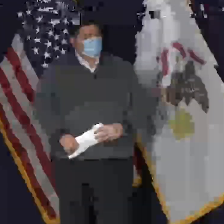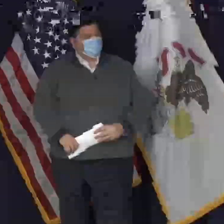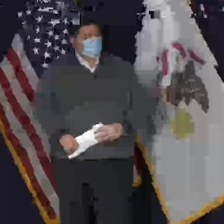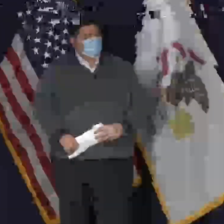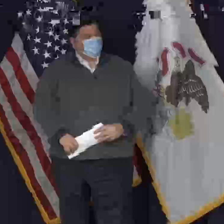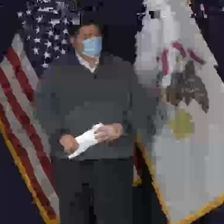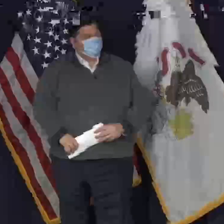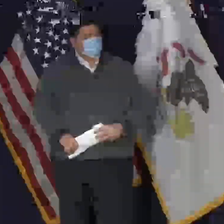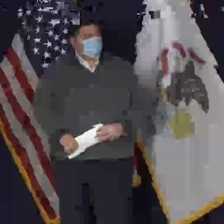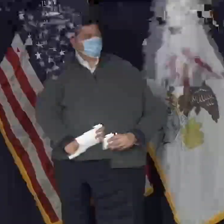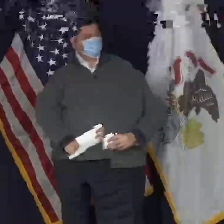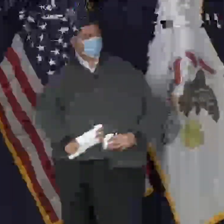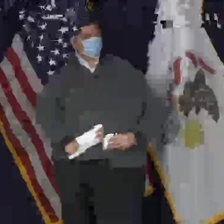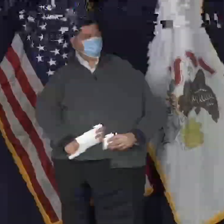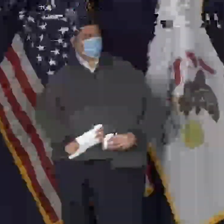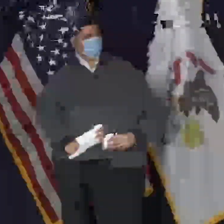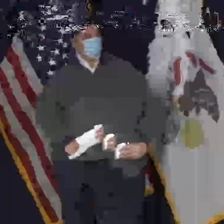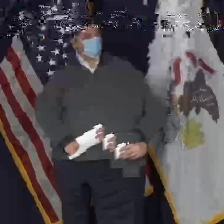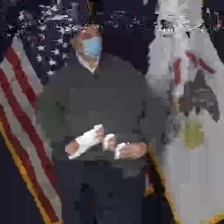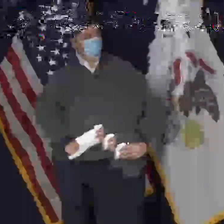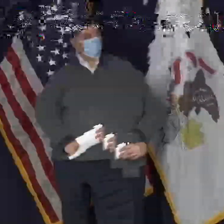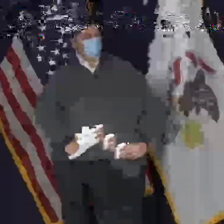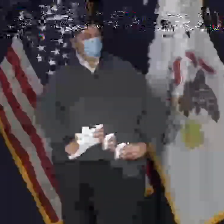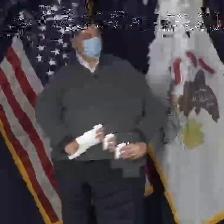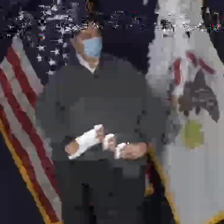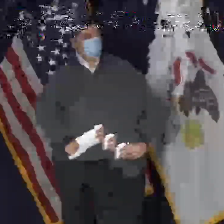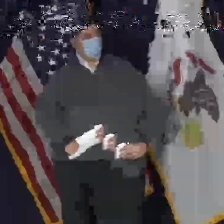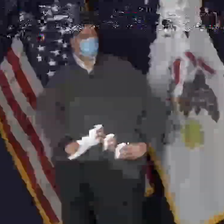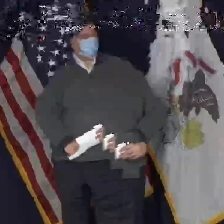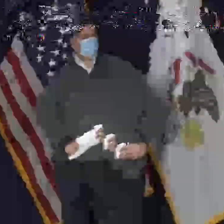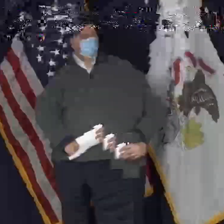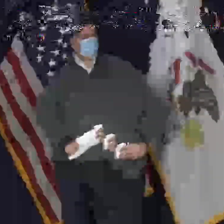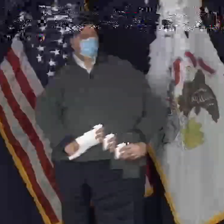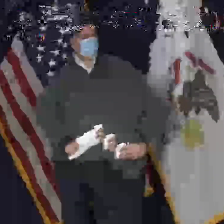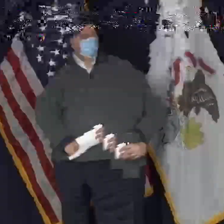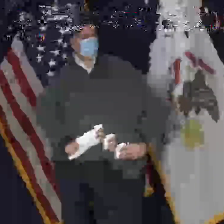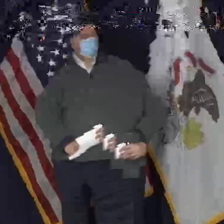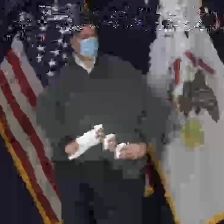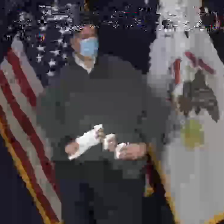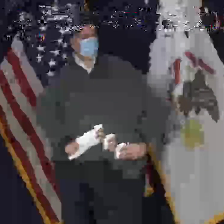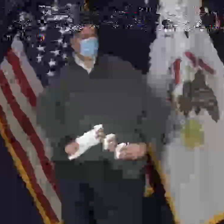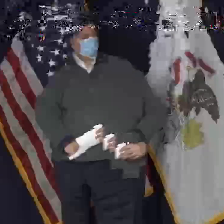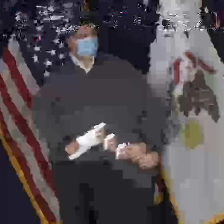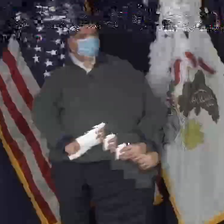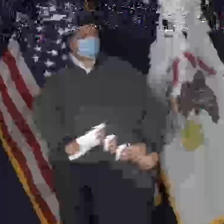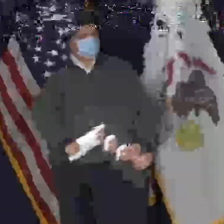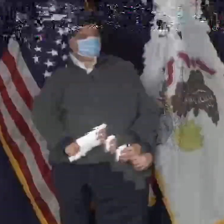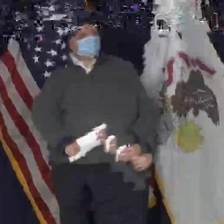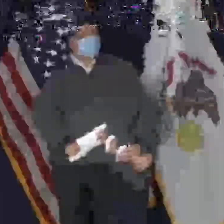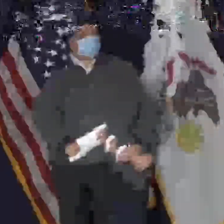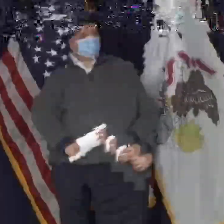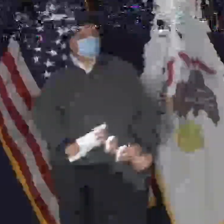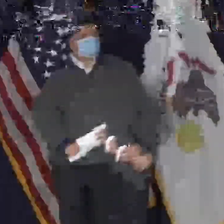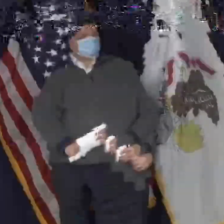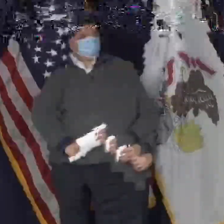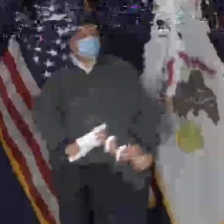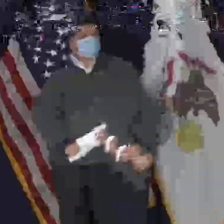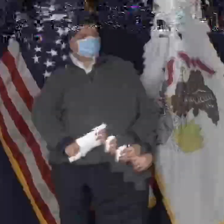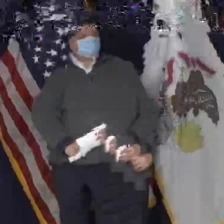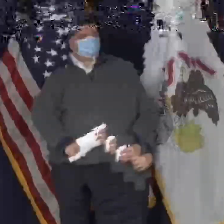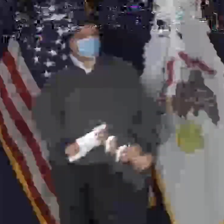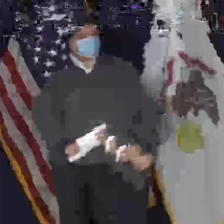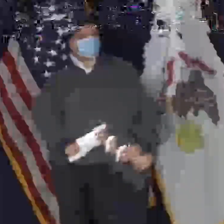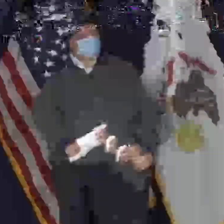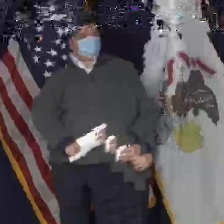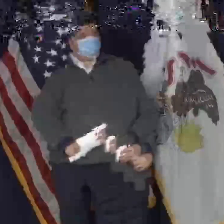economía, incluyendo las fábricas, servicios médicos, el transporte público, el servicio y la seguridad pública. Y